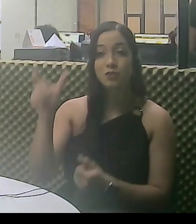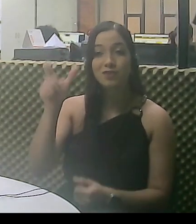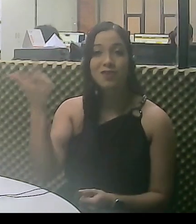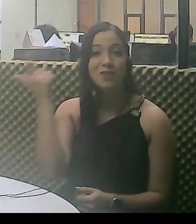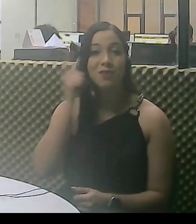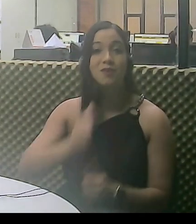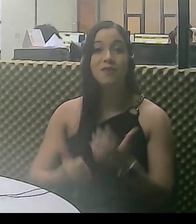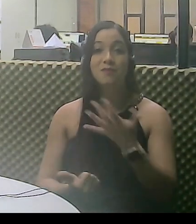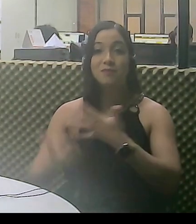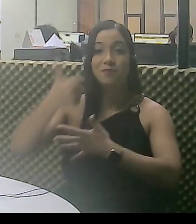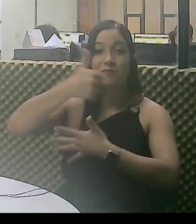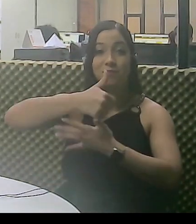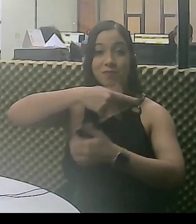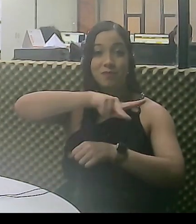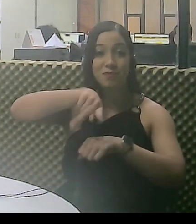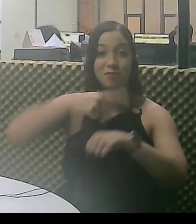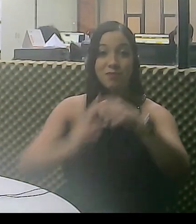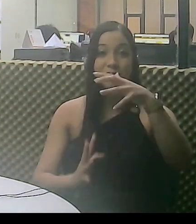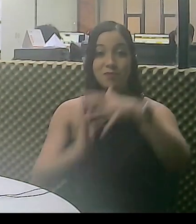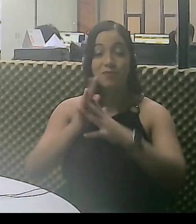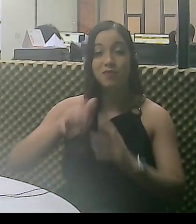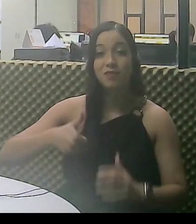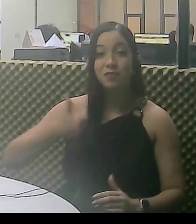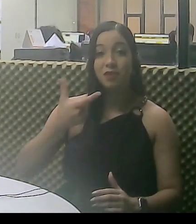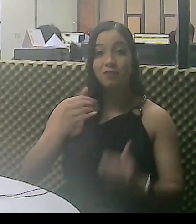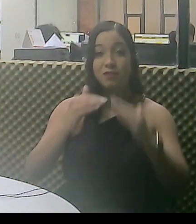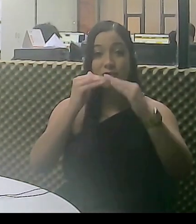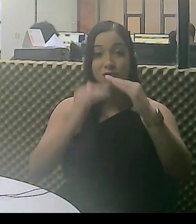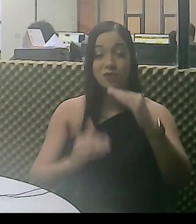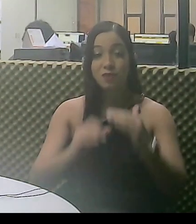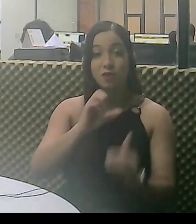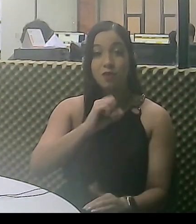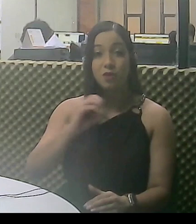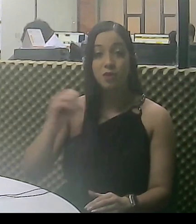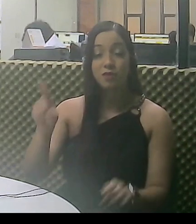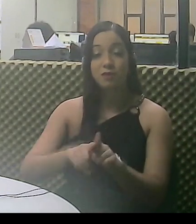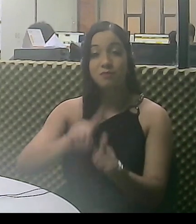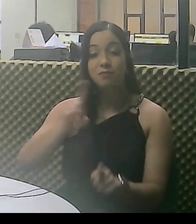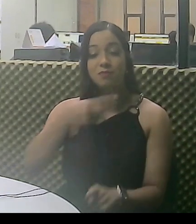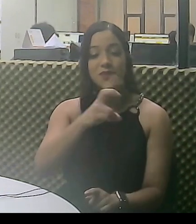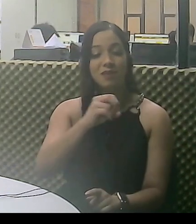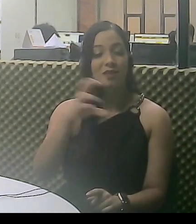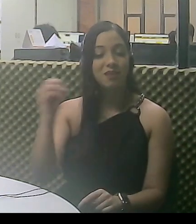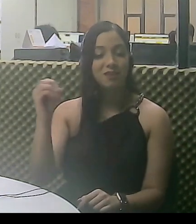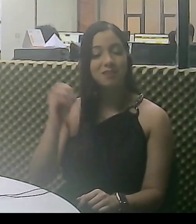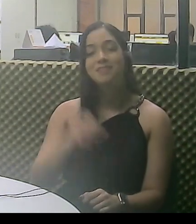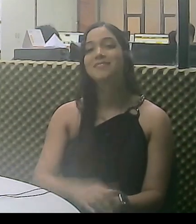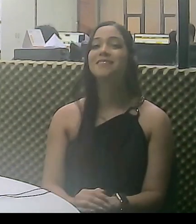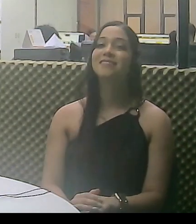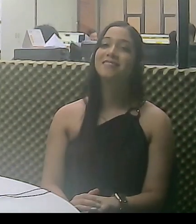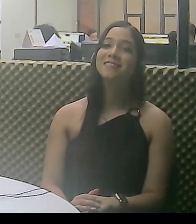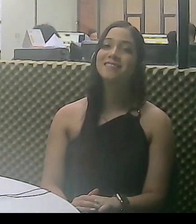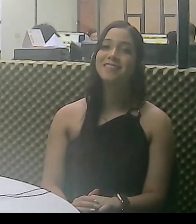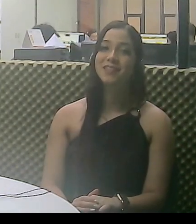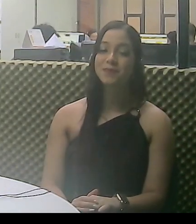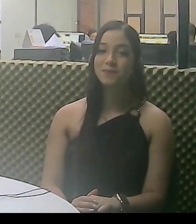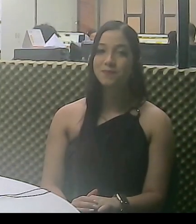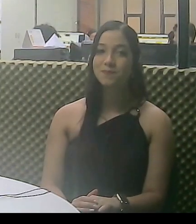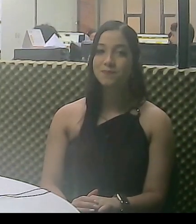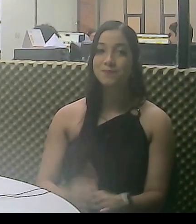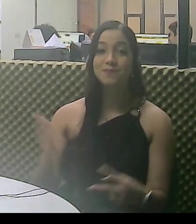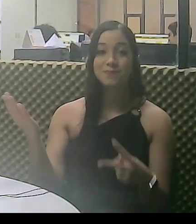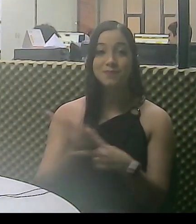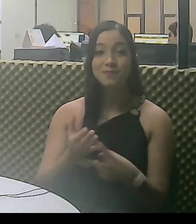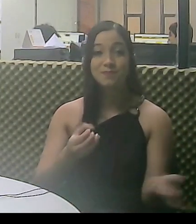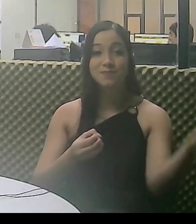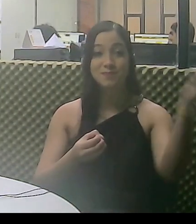alcançasse o primeiro lugar do país no ranking sub-20 dos 800 e 1.500 metros rasos. Vamos